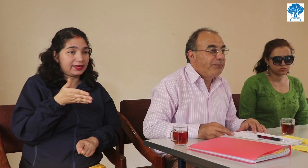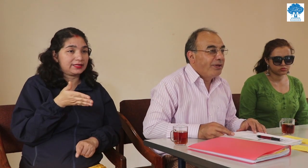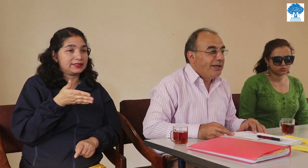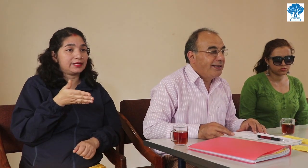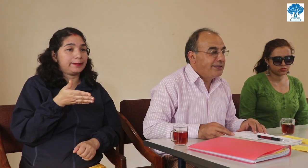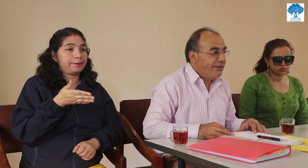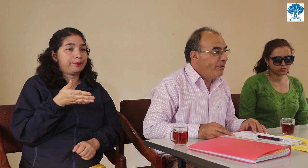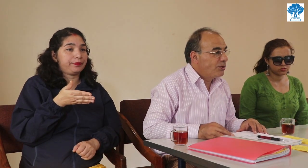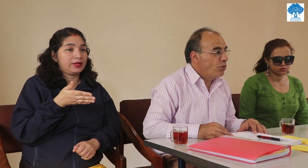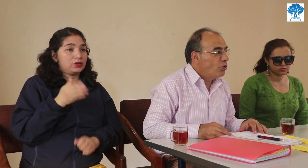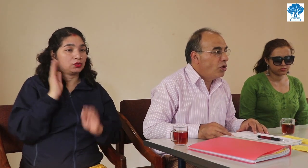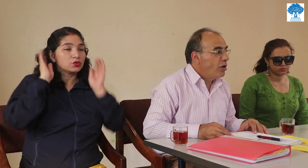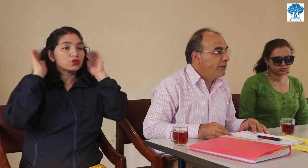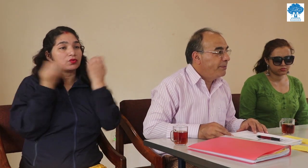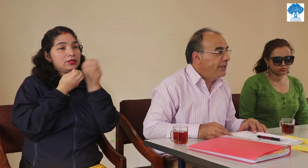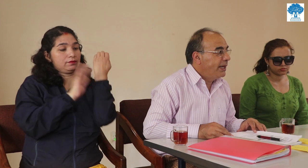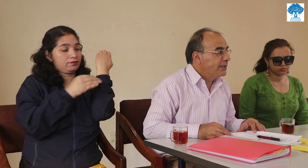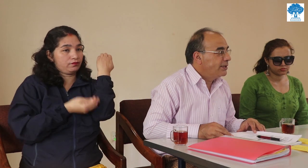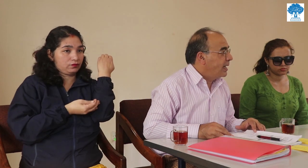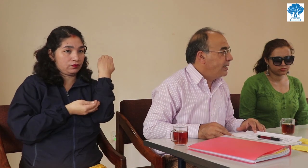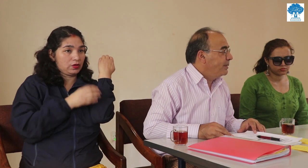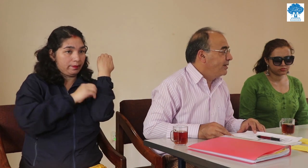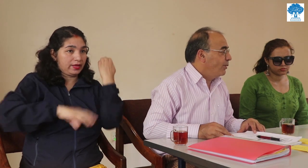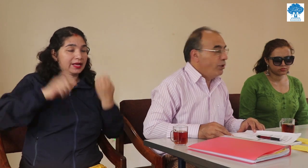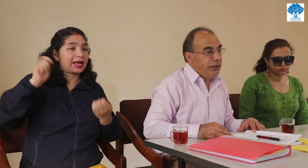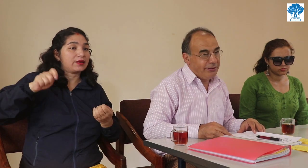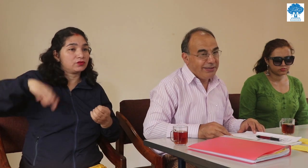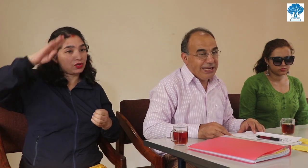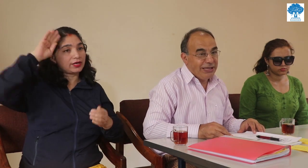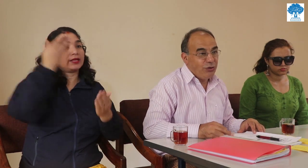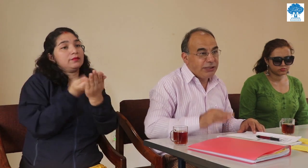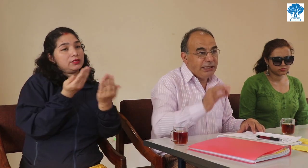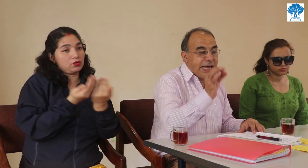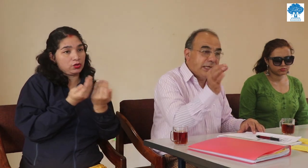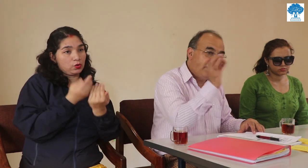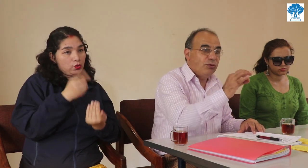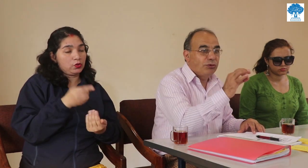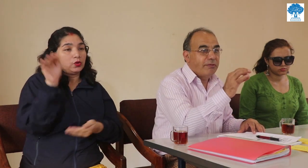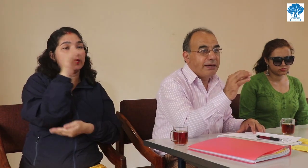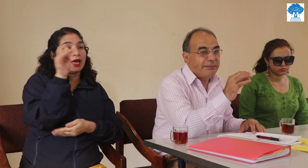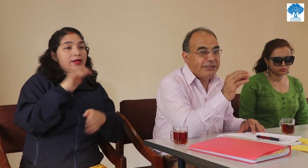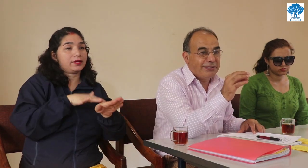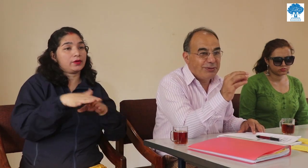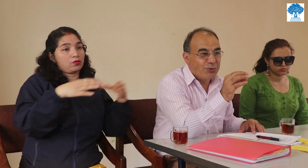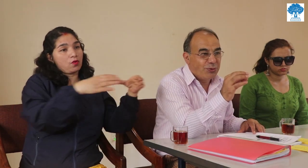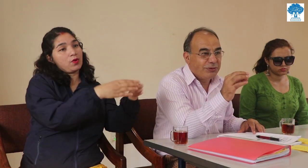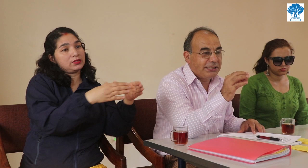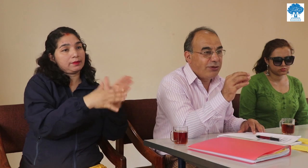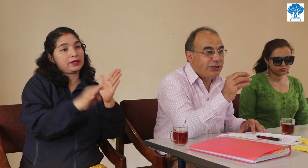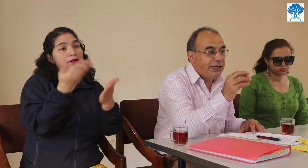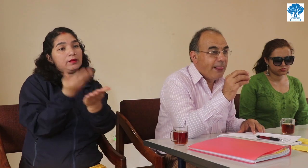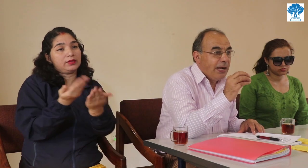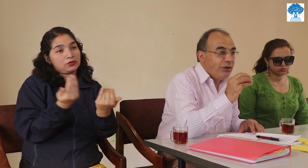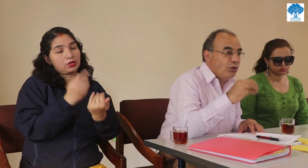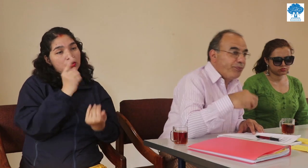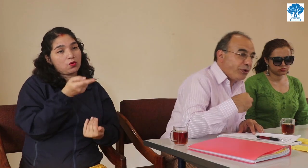चाहिँ सेफ एबोर्सनको ल अथवा विधेयक चाहिँ सरकारले पेस गरेको हो, यो चाहिँ नागरिकहरूको तर्फबाट पेस गरियो. त्यसैले